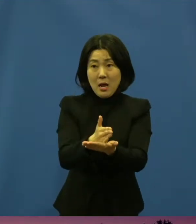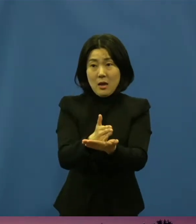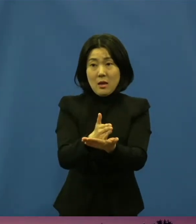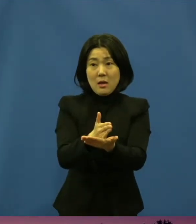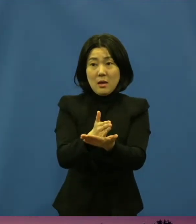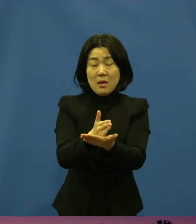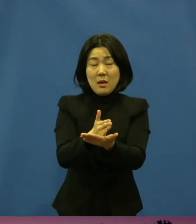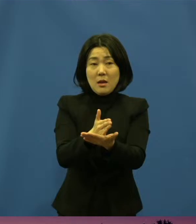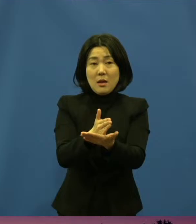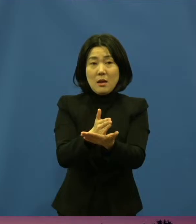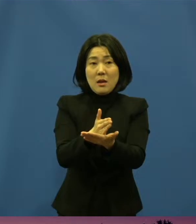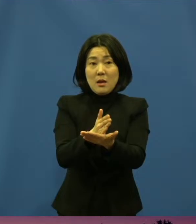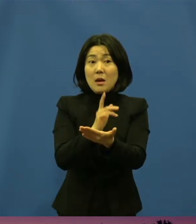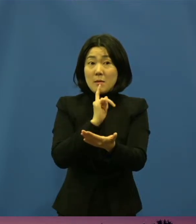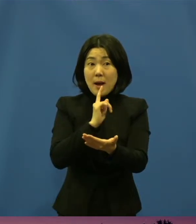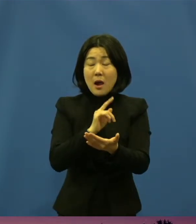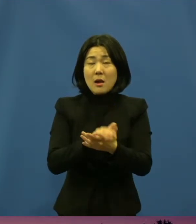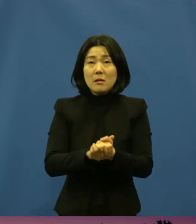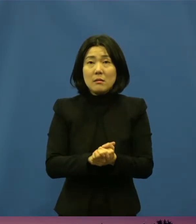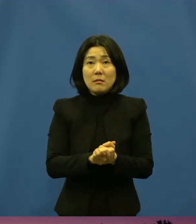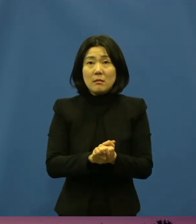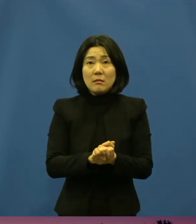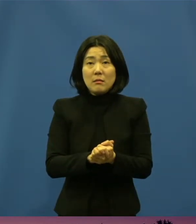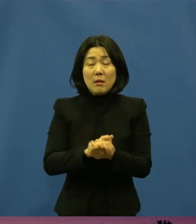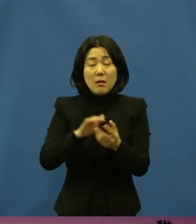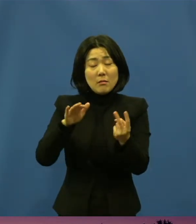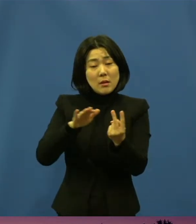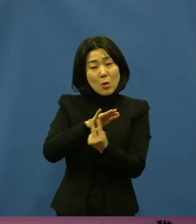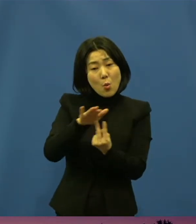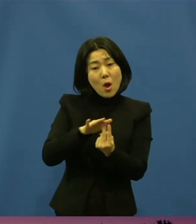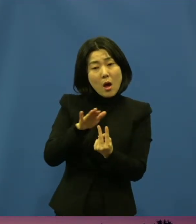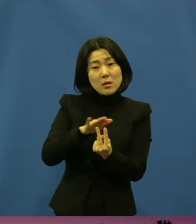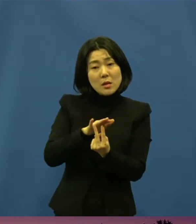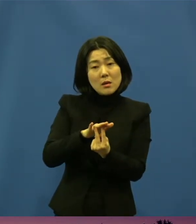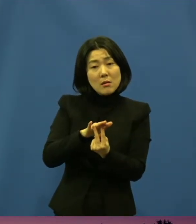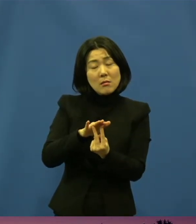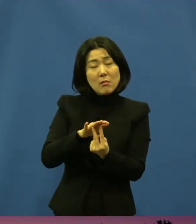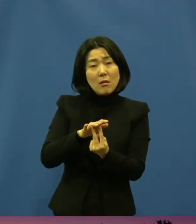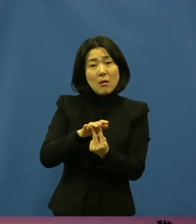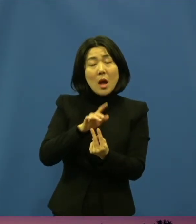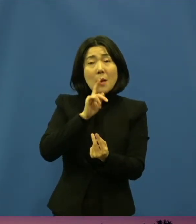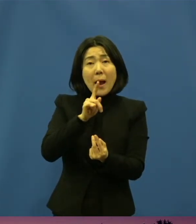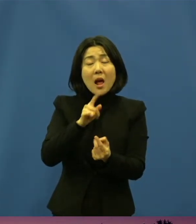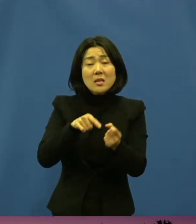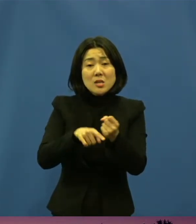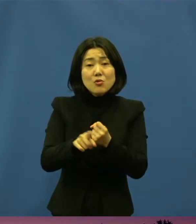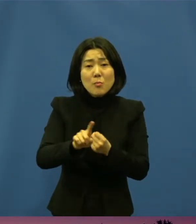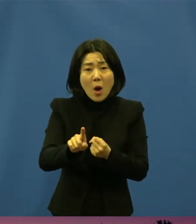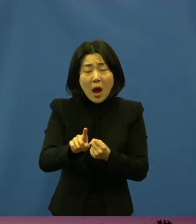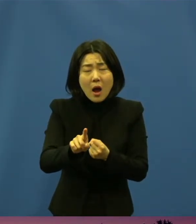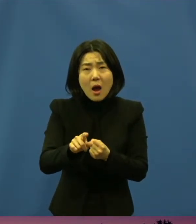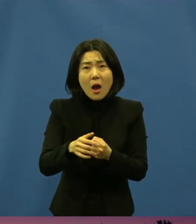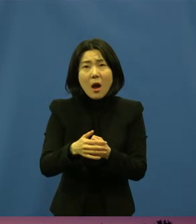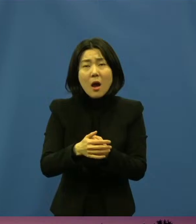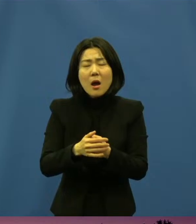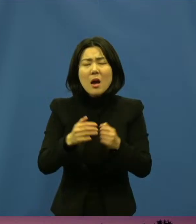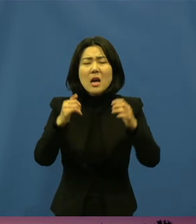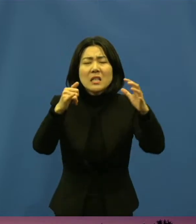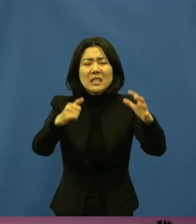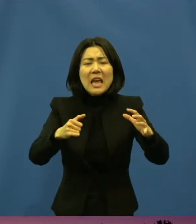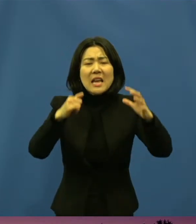왜 그런 이 사도 요한이 지금 왜 이 얘기를 하죠? 이 세상이나 세상을 사랑하는 사람들이 그